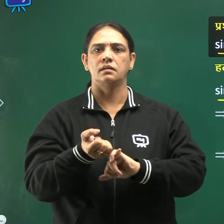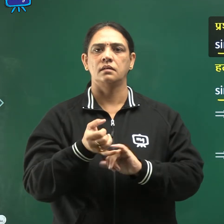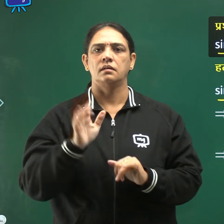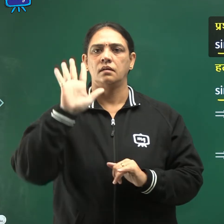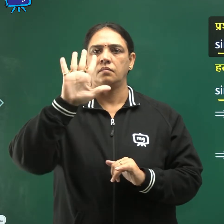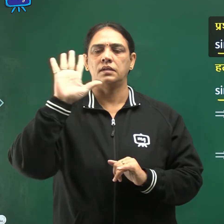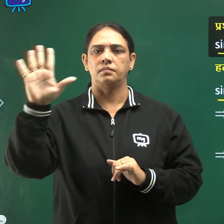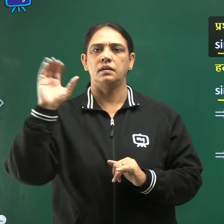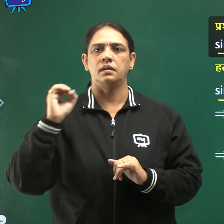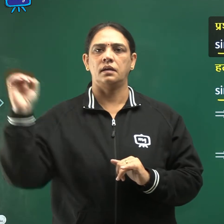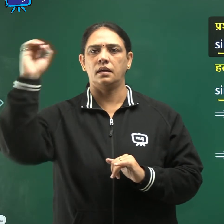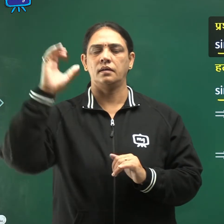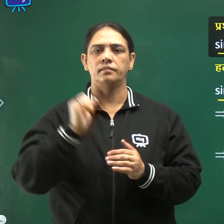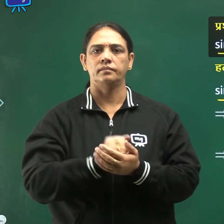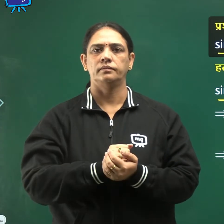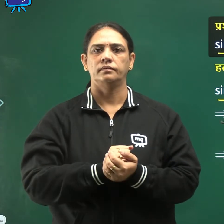55 डिग्री।